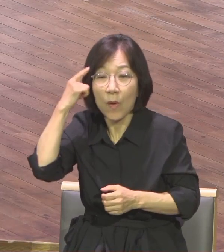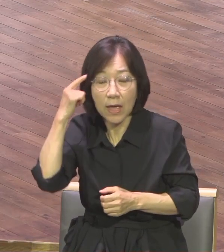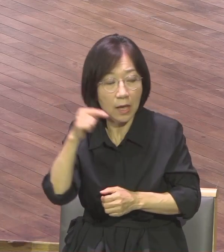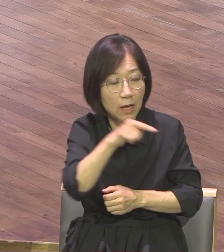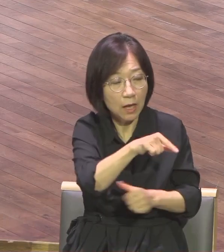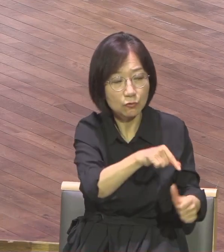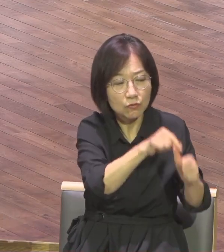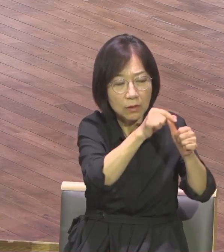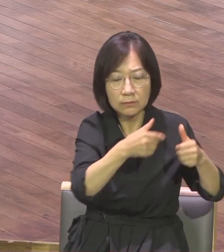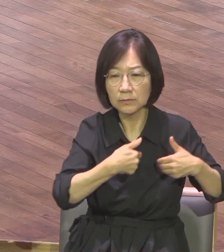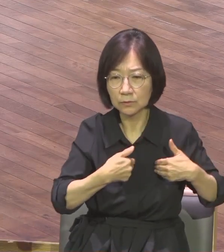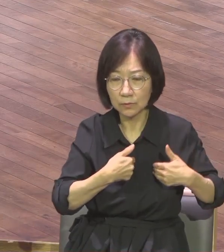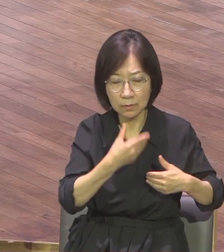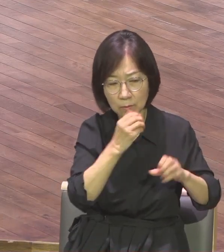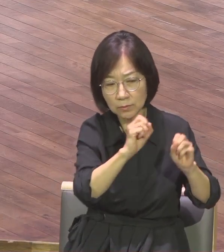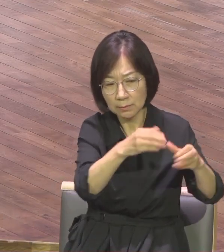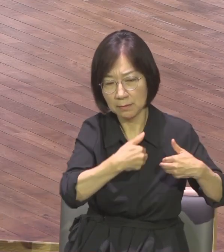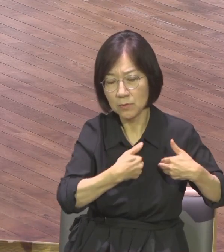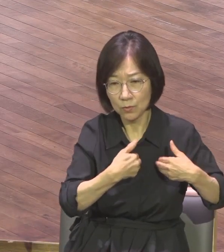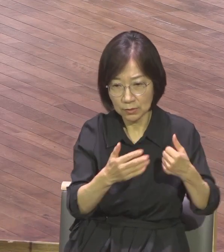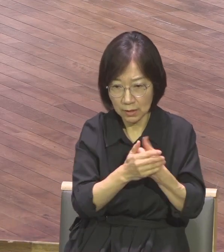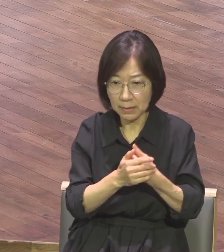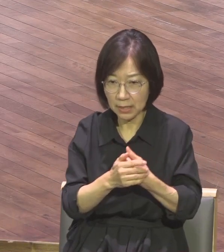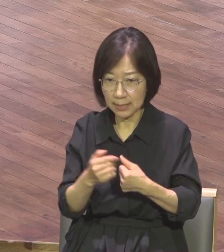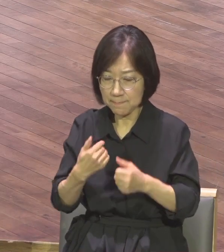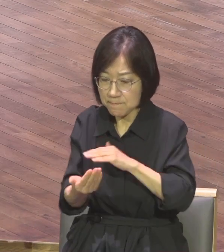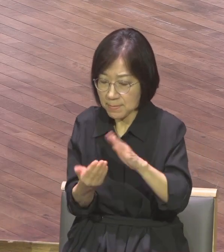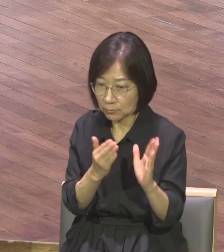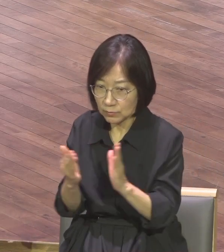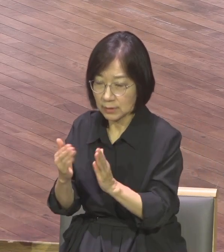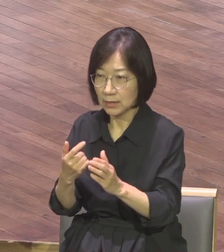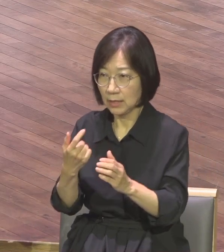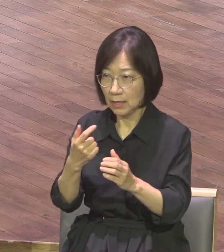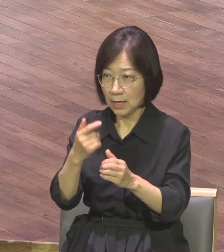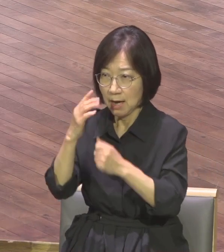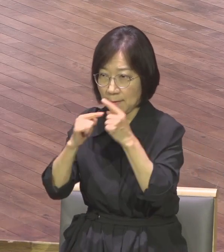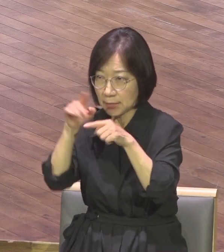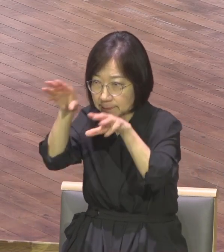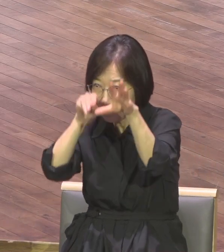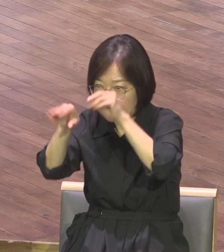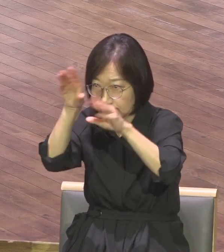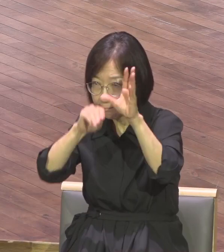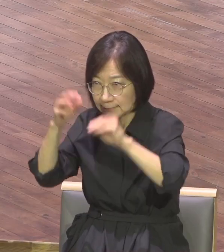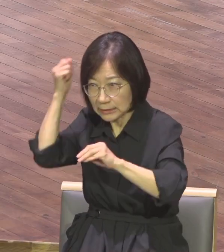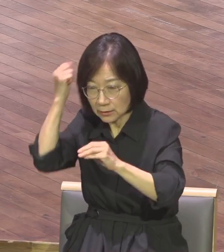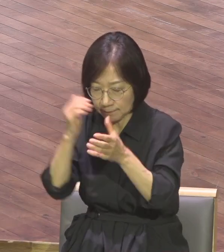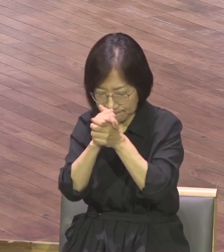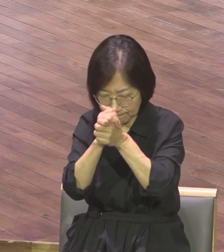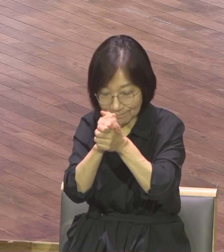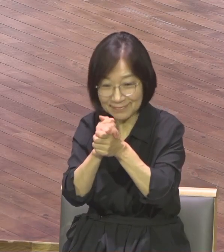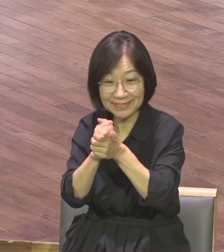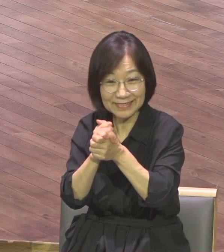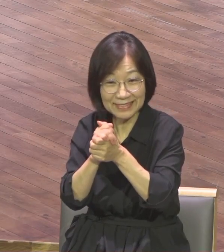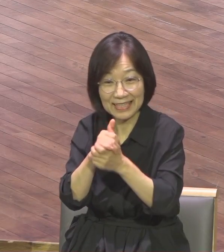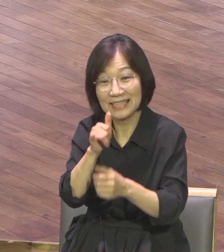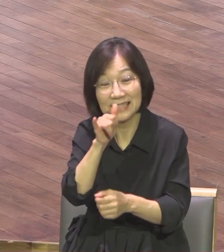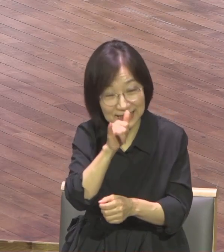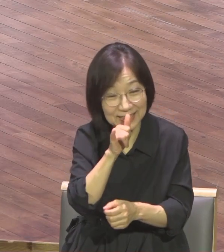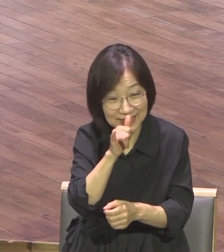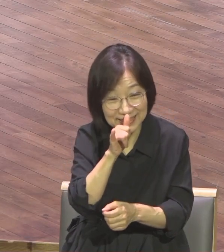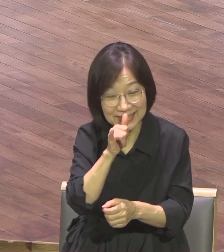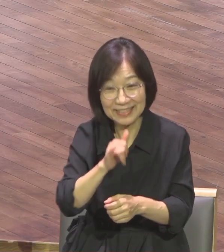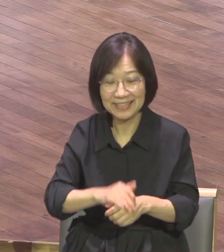때문에, 복음을 증거할 현장이 있기 때문에, 복음을 전해야 되기 때문에 기도하지요. 그 입을 통해서 예수가 그리스도 되신다는